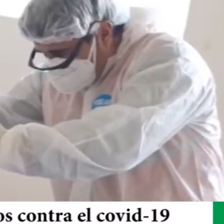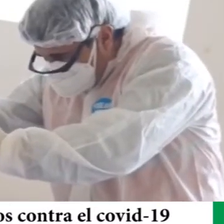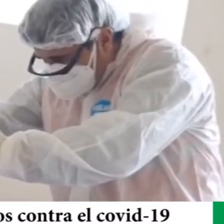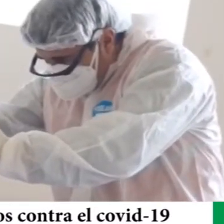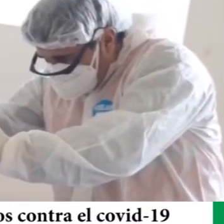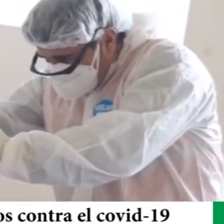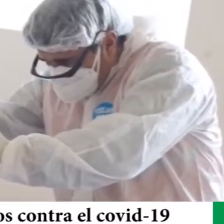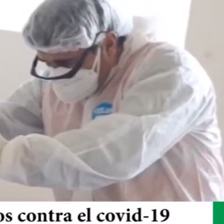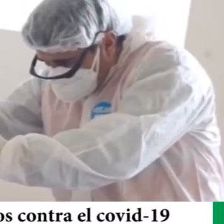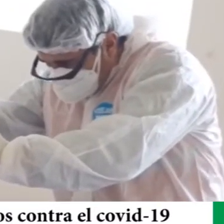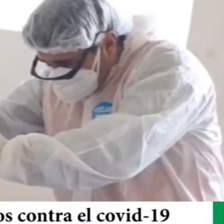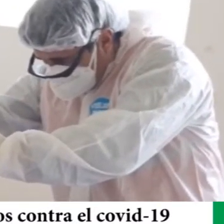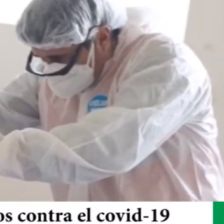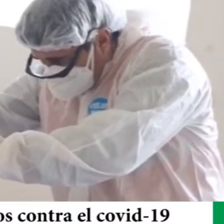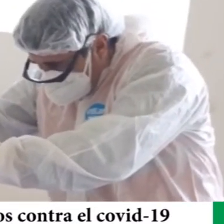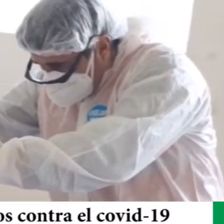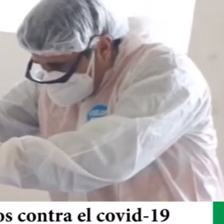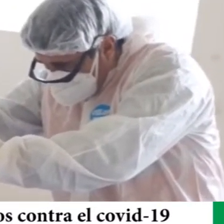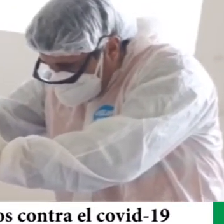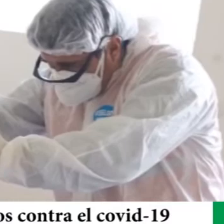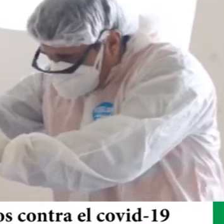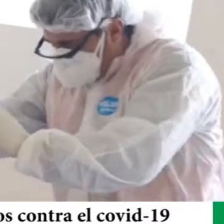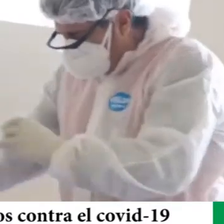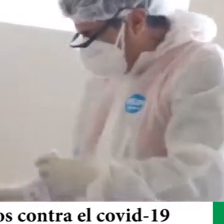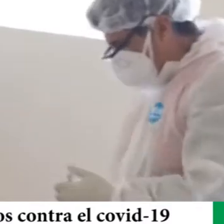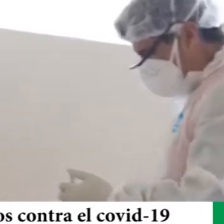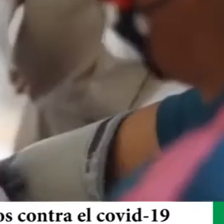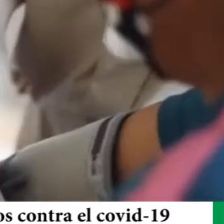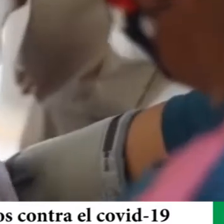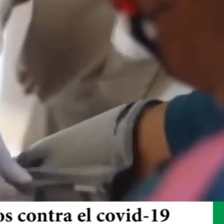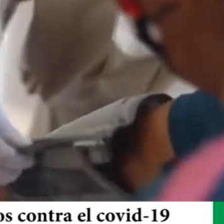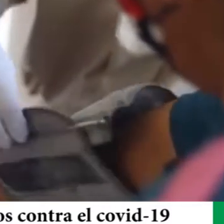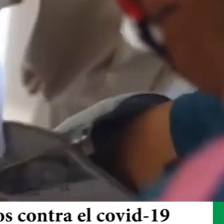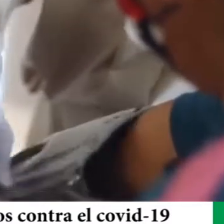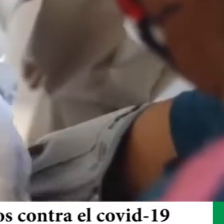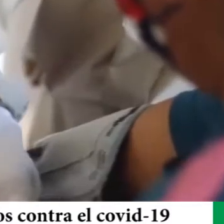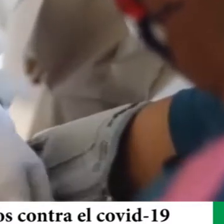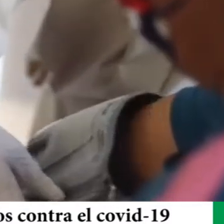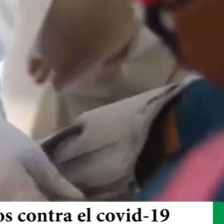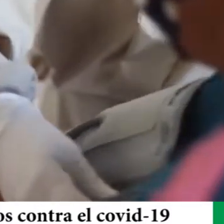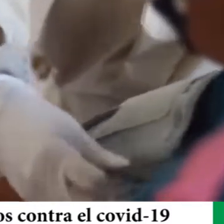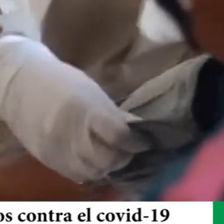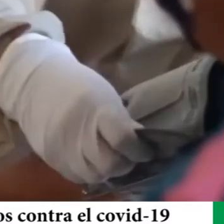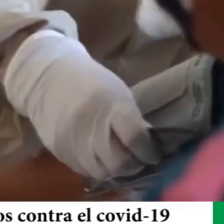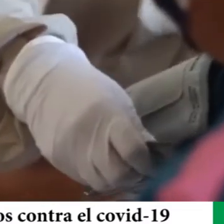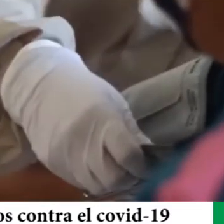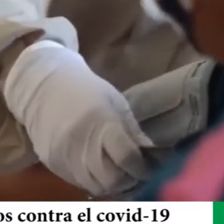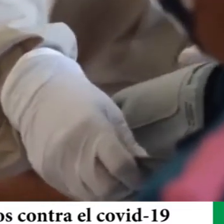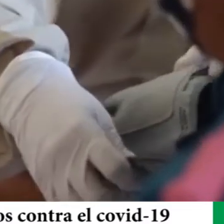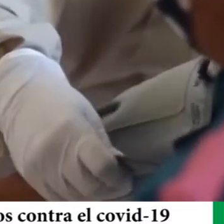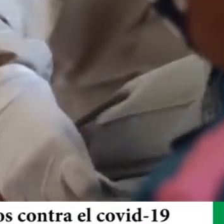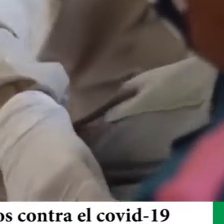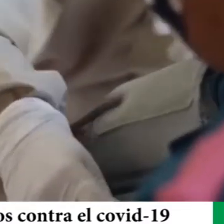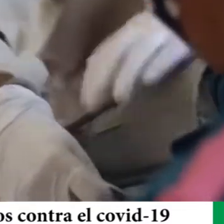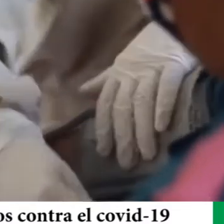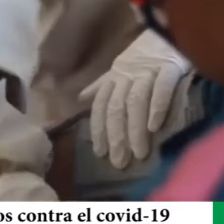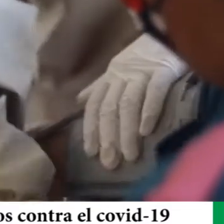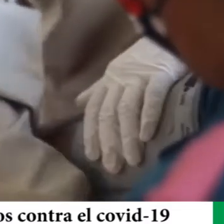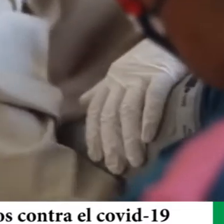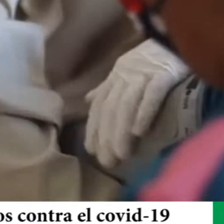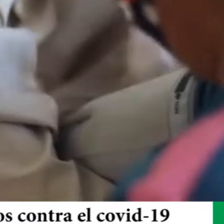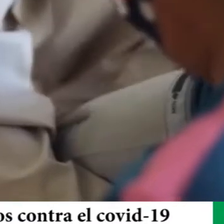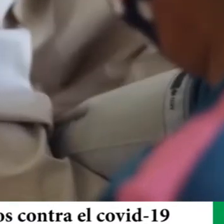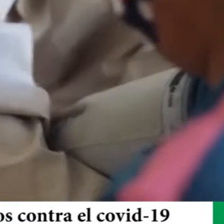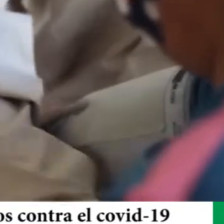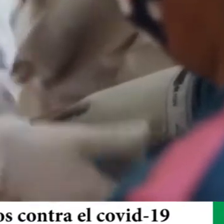todo lo necesario para poder luchar contra esta pandemia, pero lo hace el que tiene el corazón, el que tiene la voluntad, el ánimo, el coraje, la intención de